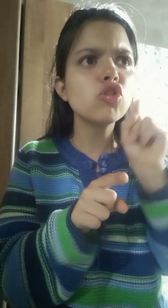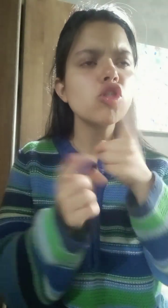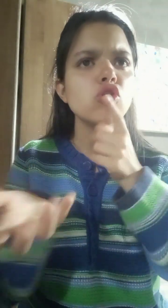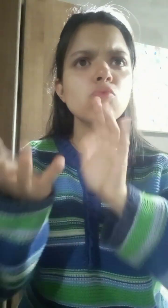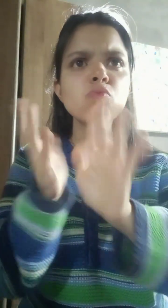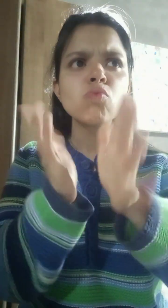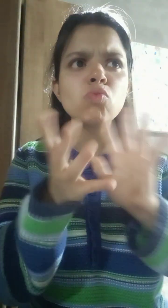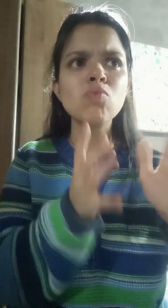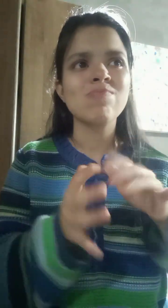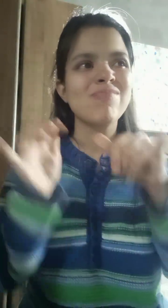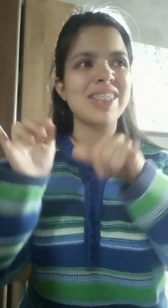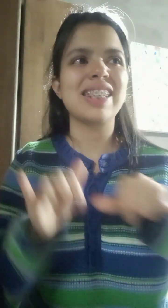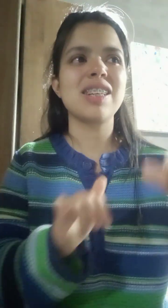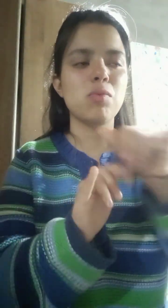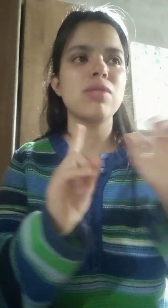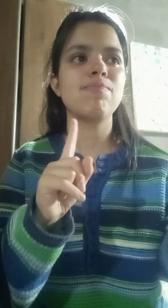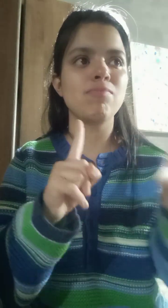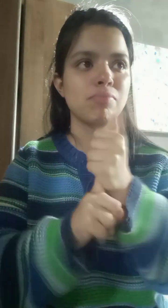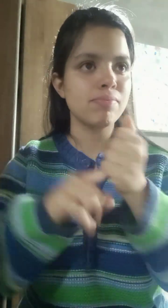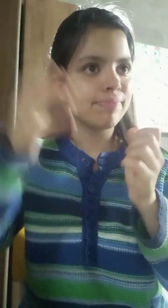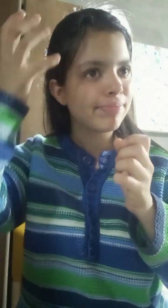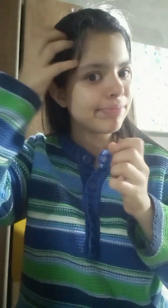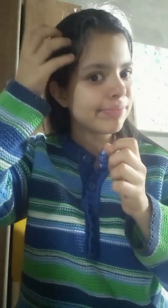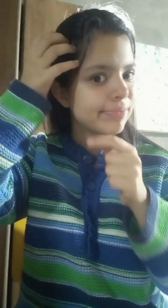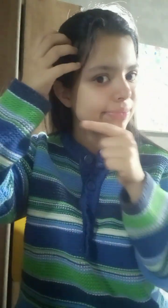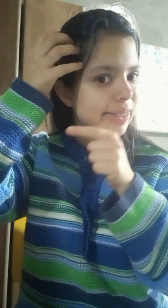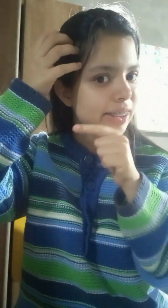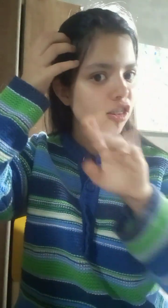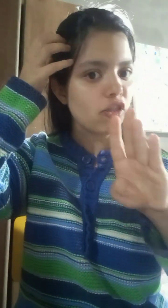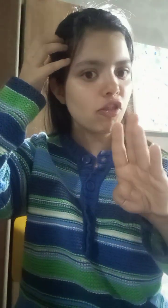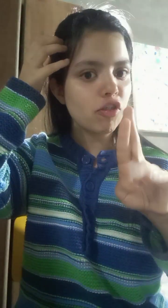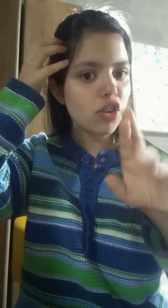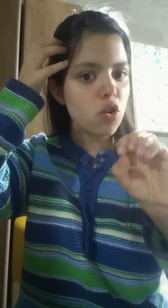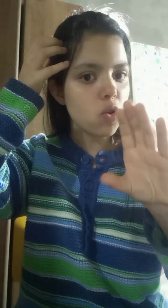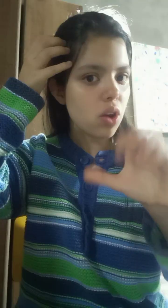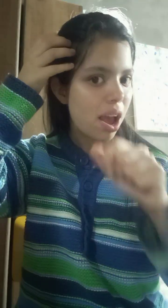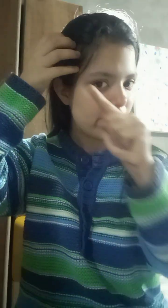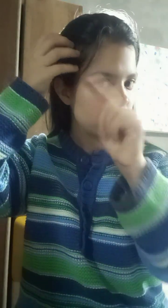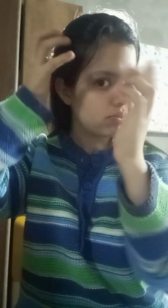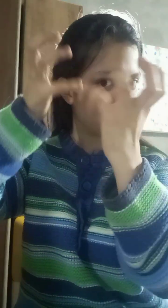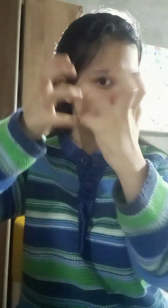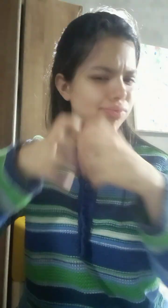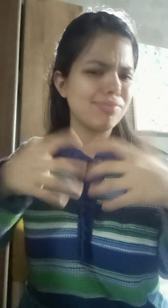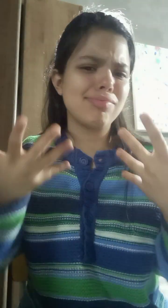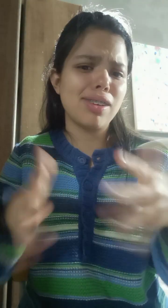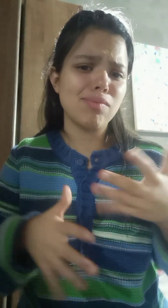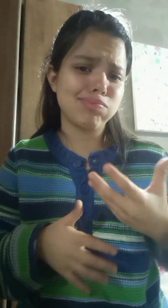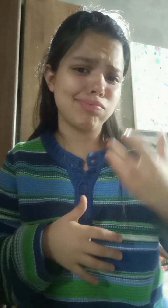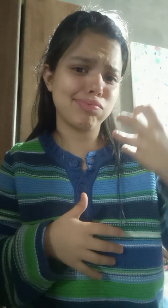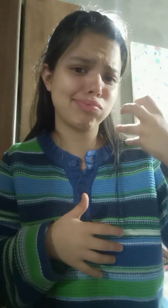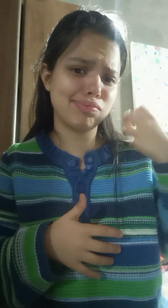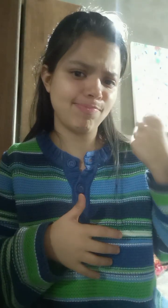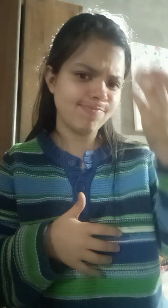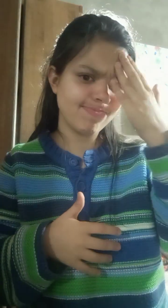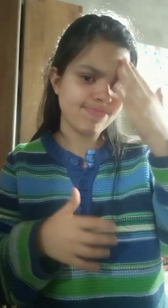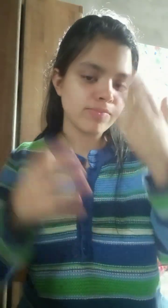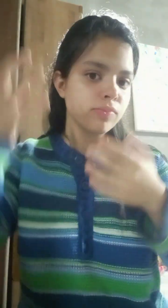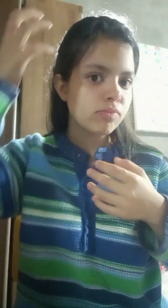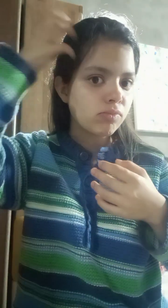Se sabe que desde hace mucho tiempo que esta región del cerebro juega un papel central en